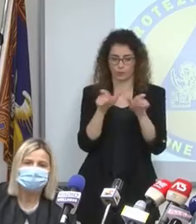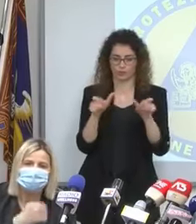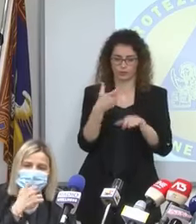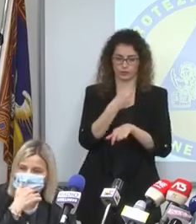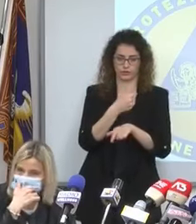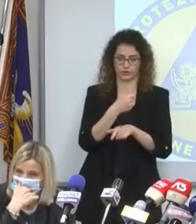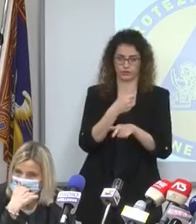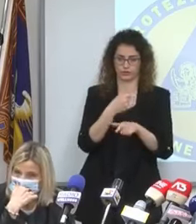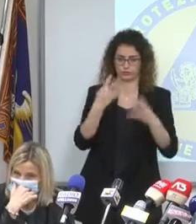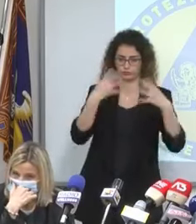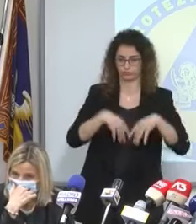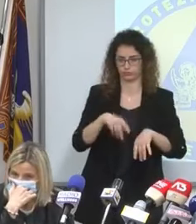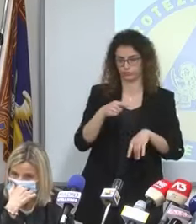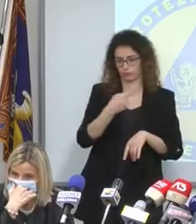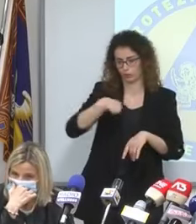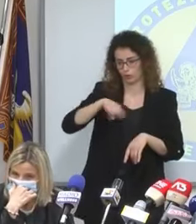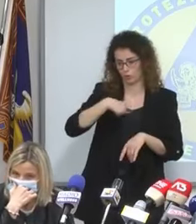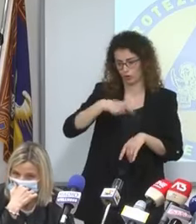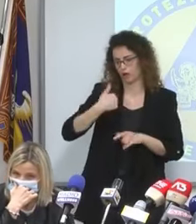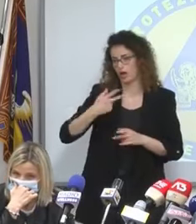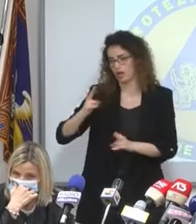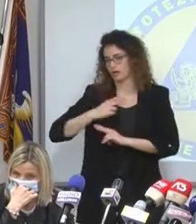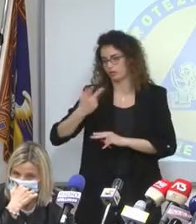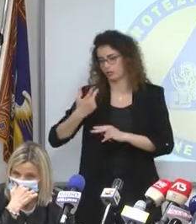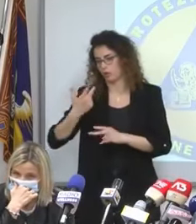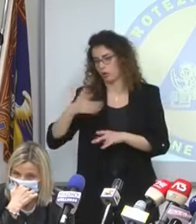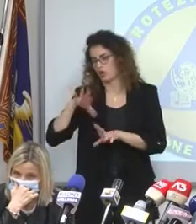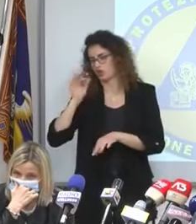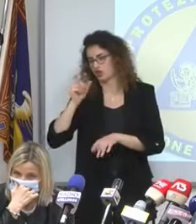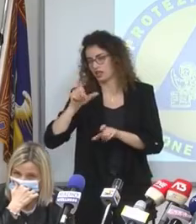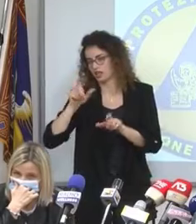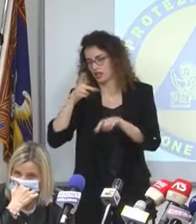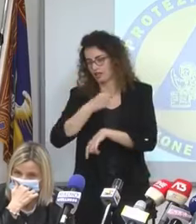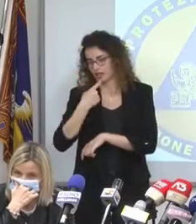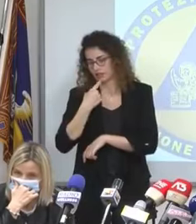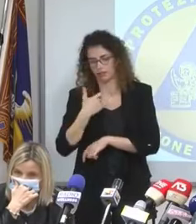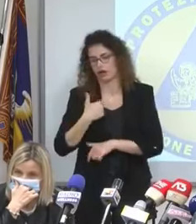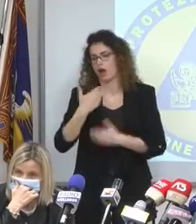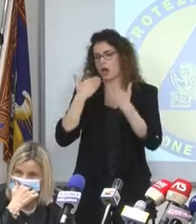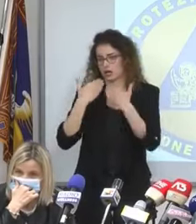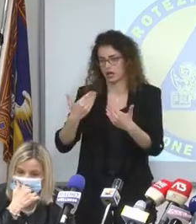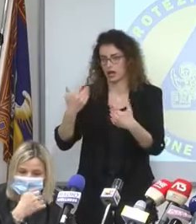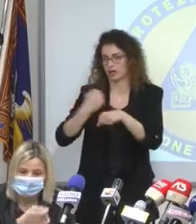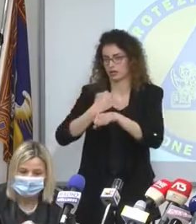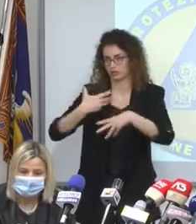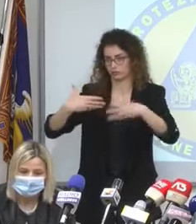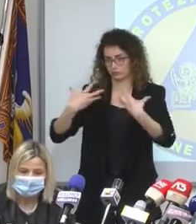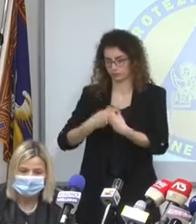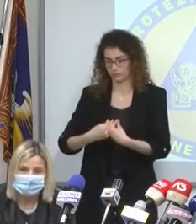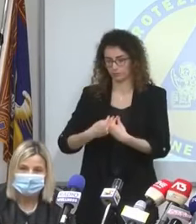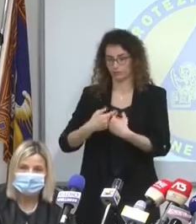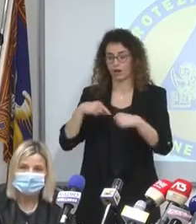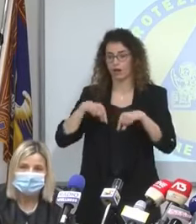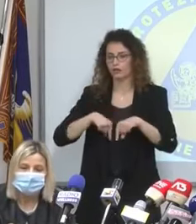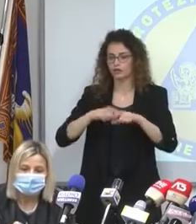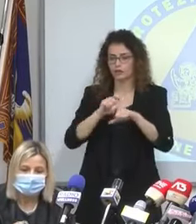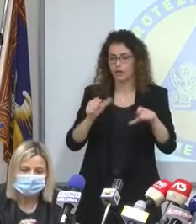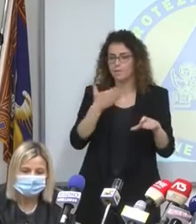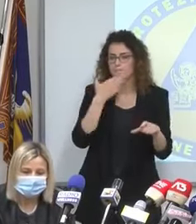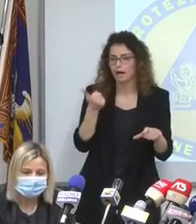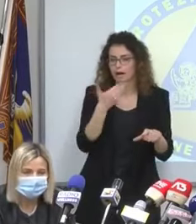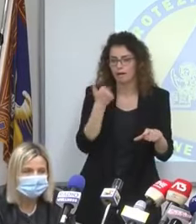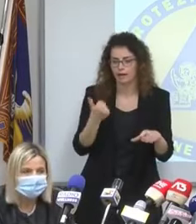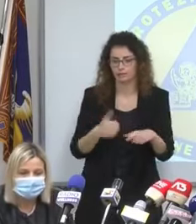noi, non è che l'esercito vaccina per i cavoli suoi. Ringraziamo per la collaborazione, però ad oggi mancano anche a noi i